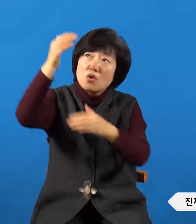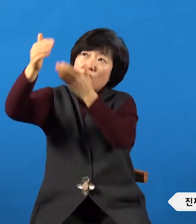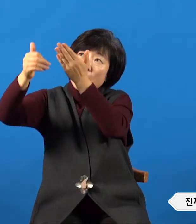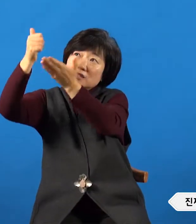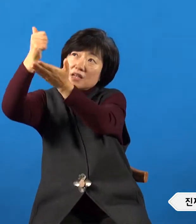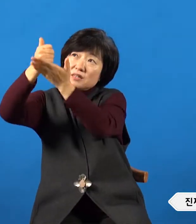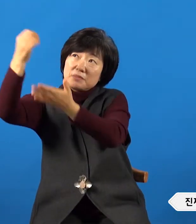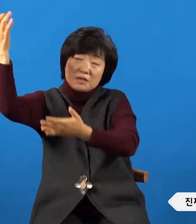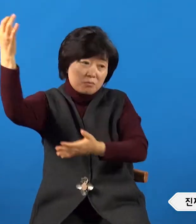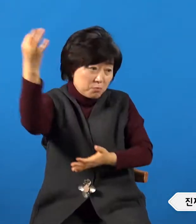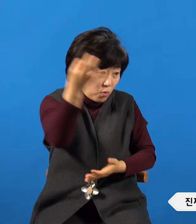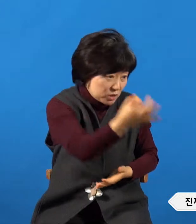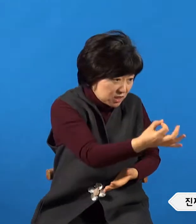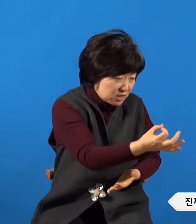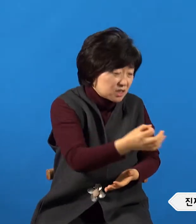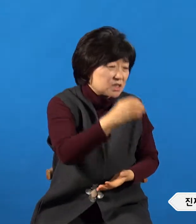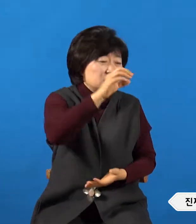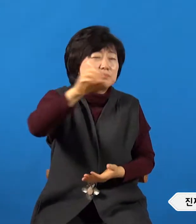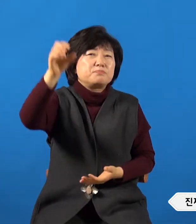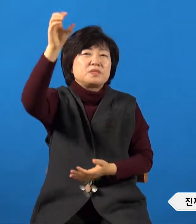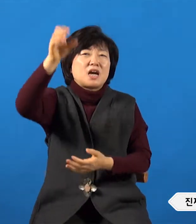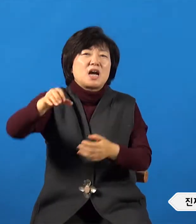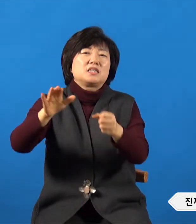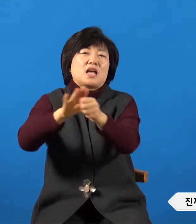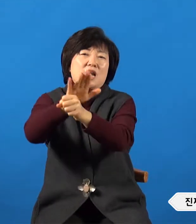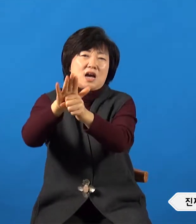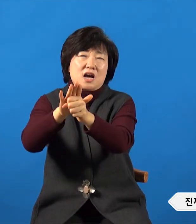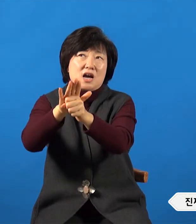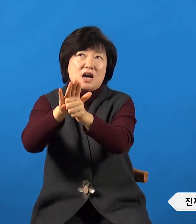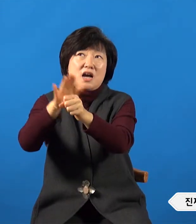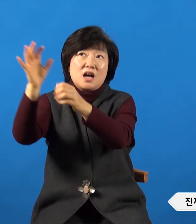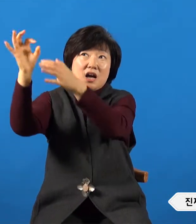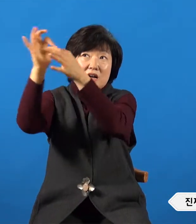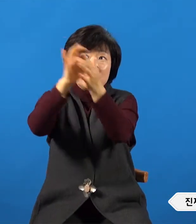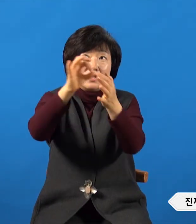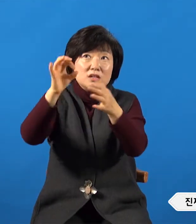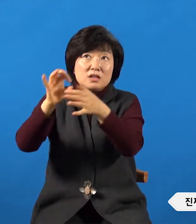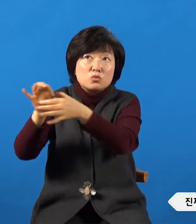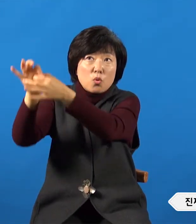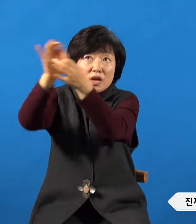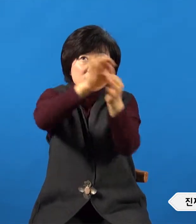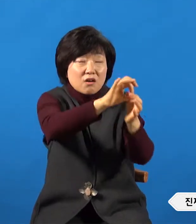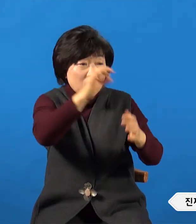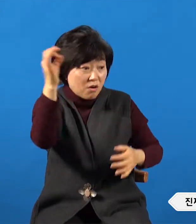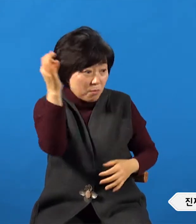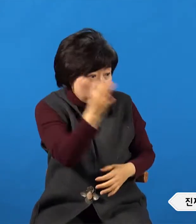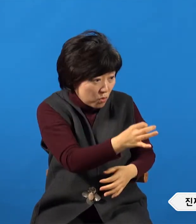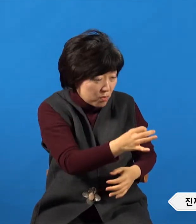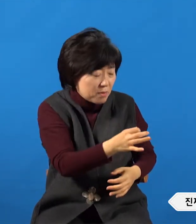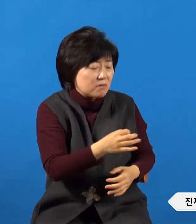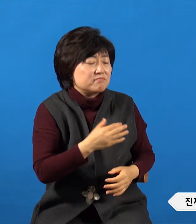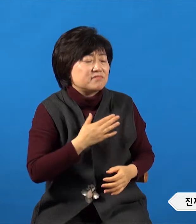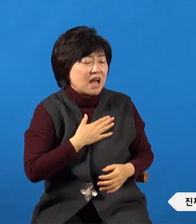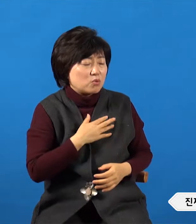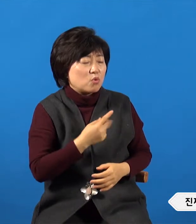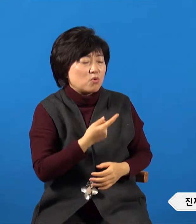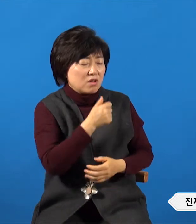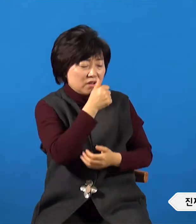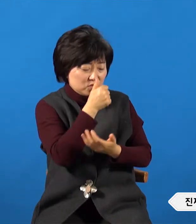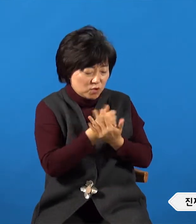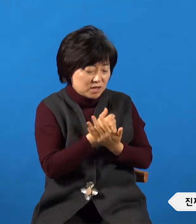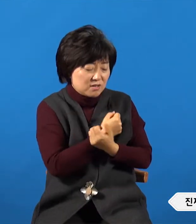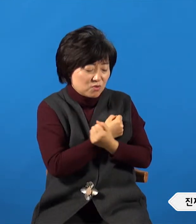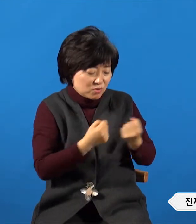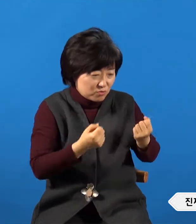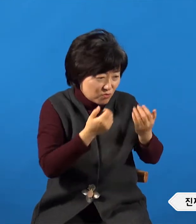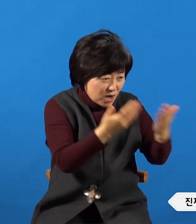그들을 향한 십자가의 사랑을 봅니다. 그렇다면 그들을 용납하고 이해하고 그들을 섬길 수 있는